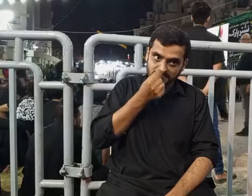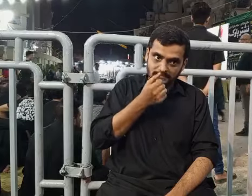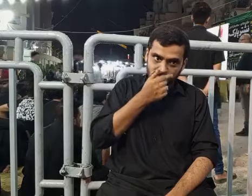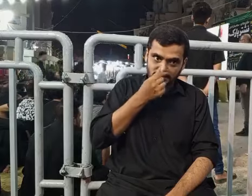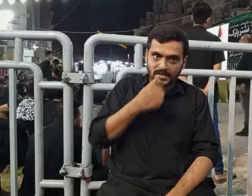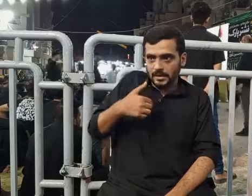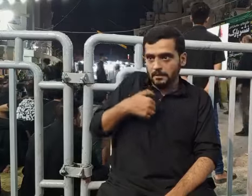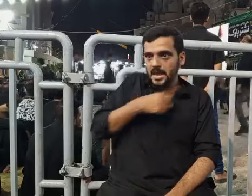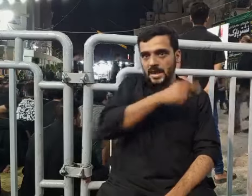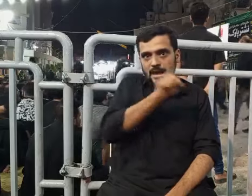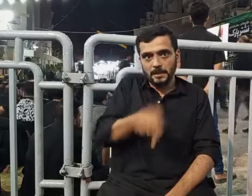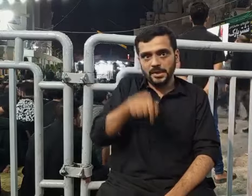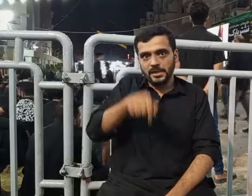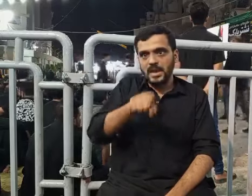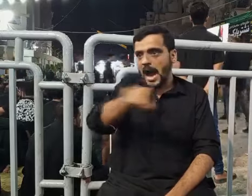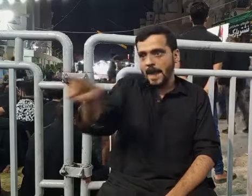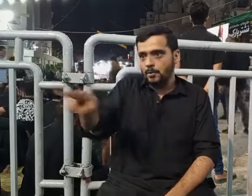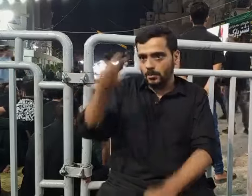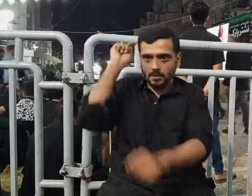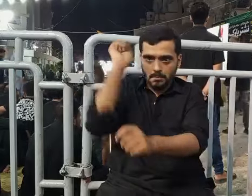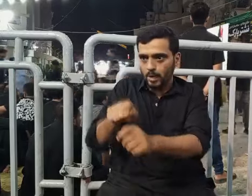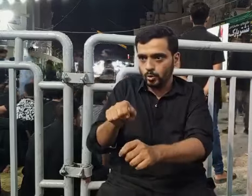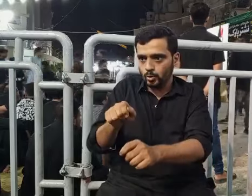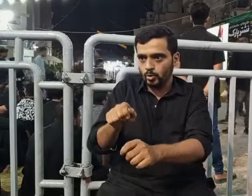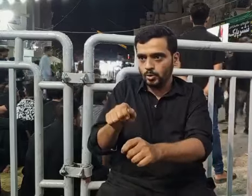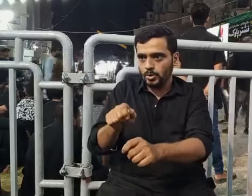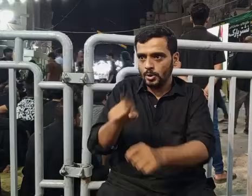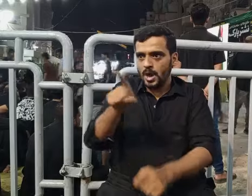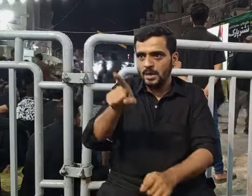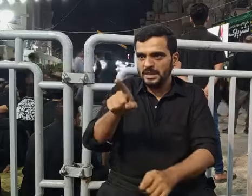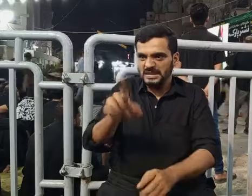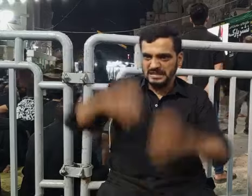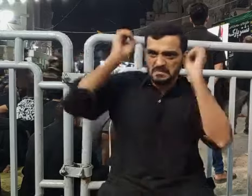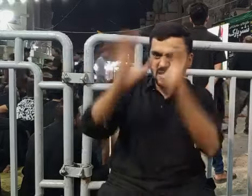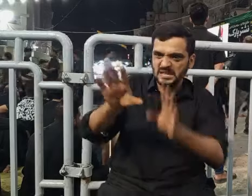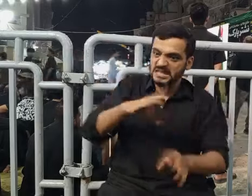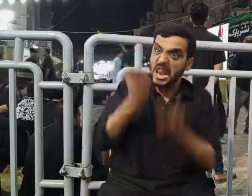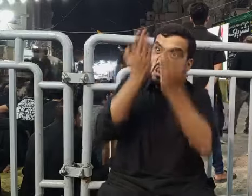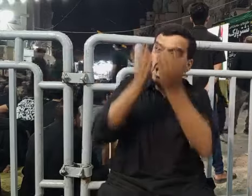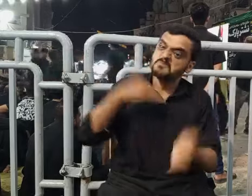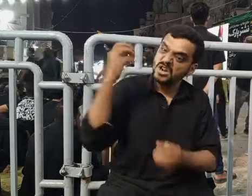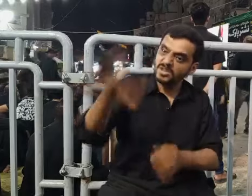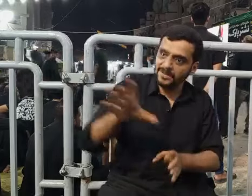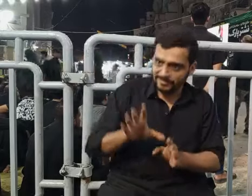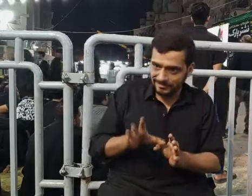جگر یہ دو خالی رسول کے نہیں یہ دونوں لال عرش الہی کے ہیں گوہر